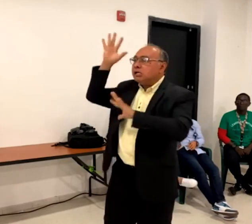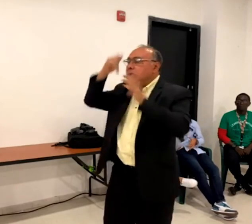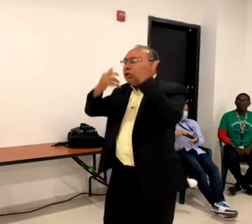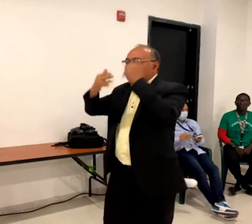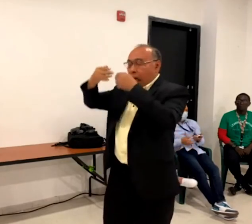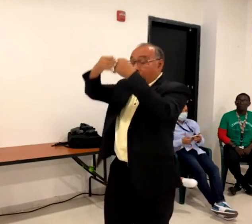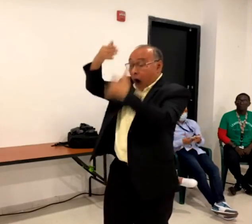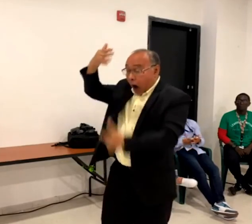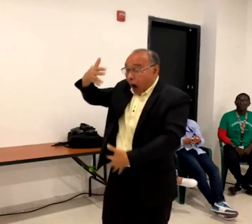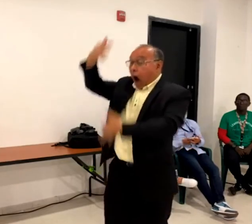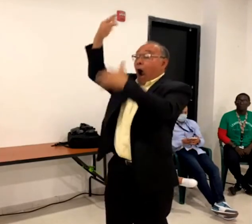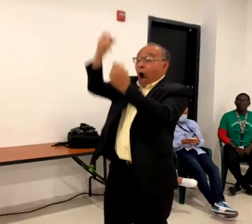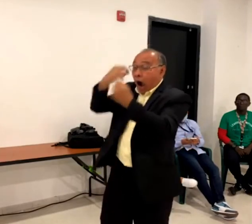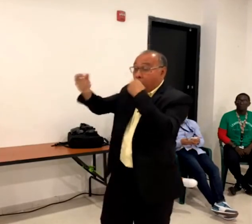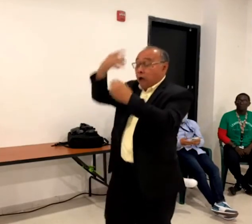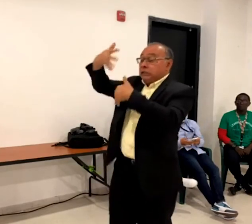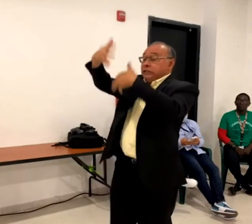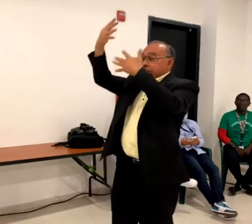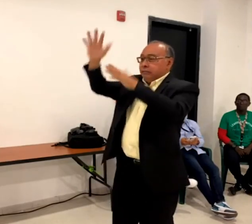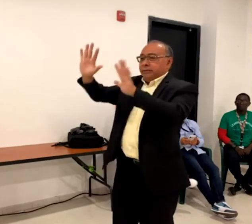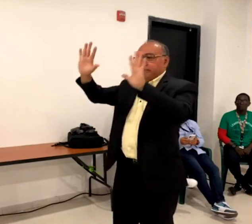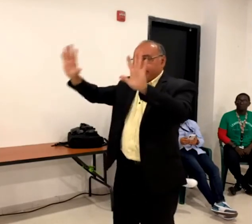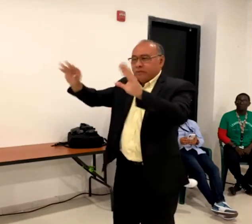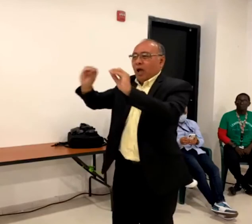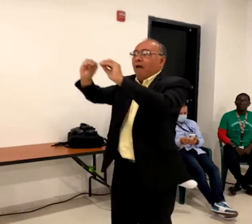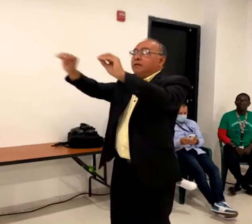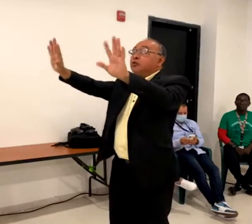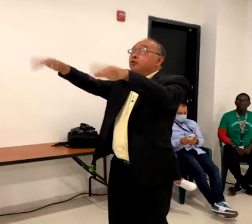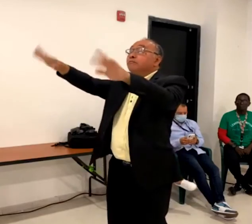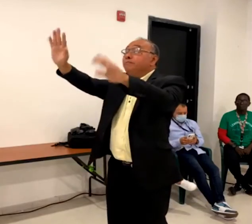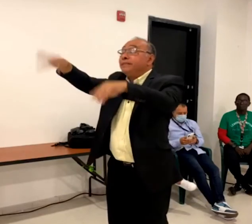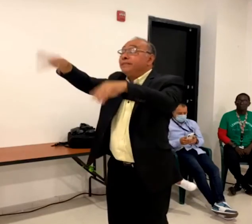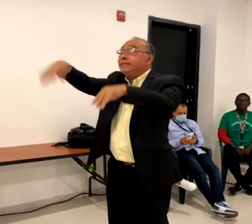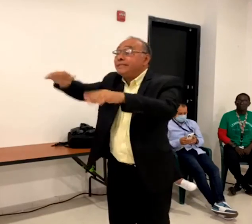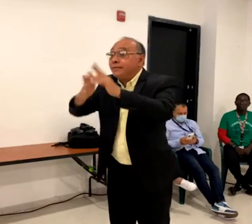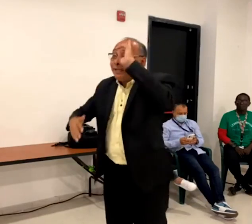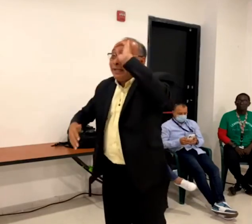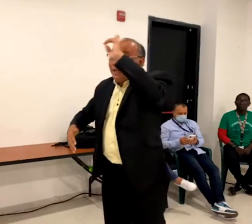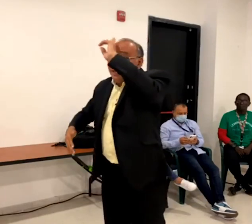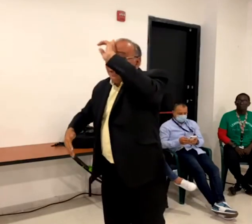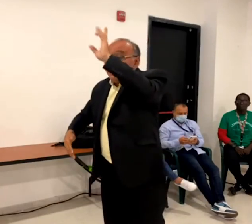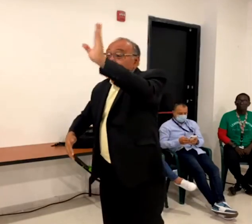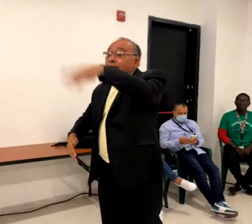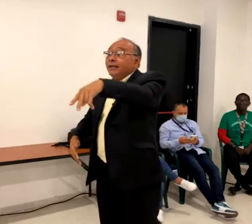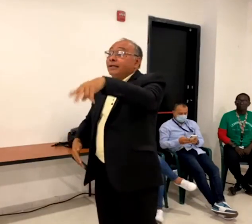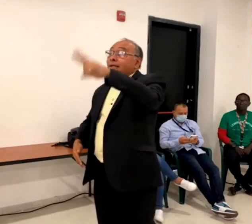450 personas que están alistando sus comentarios